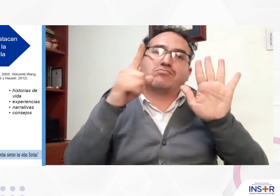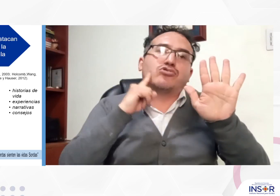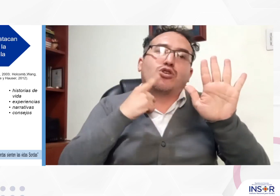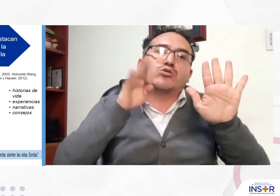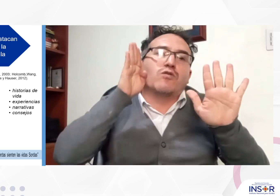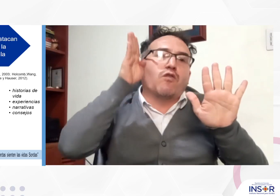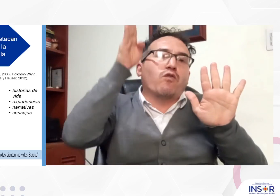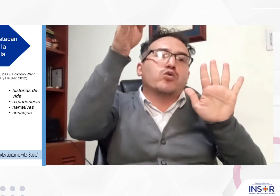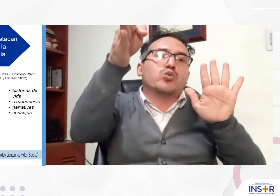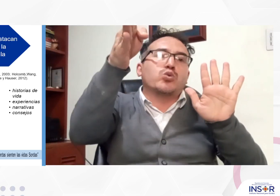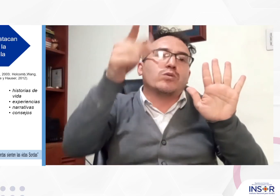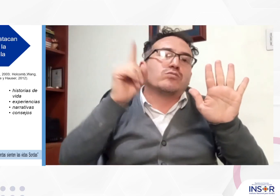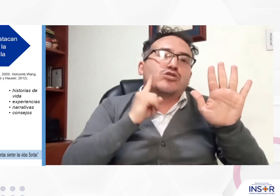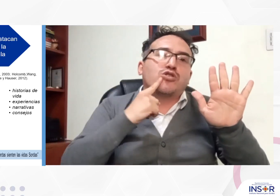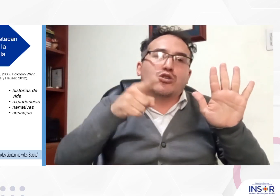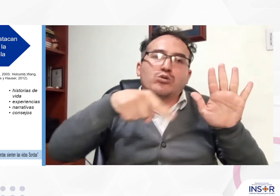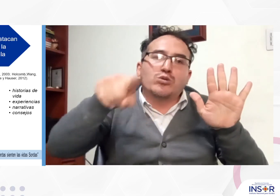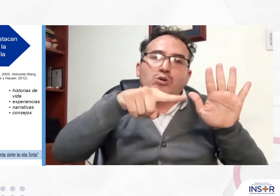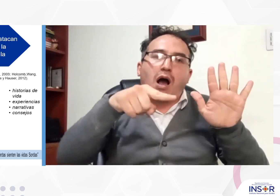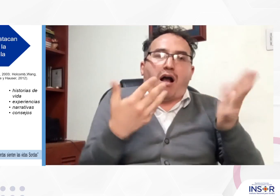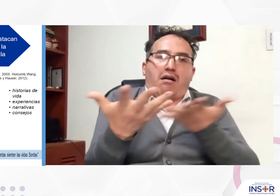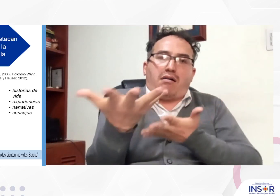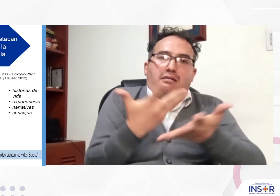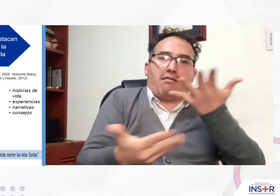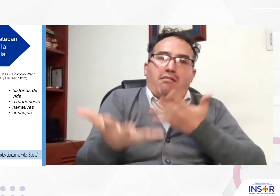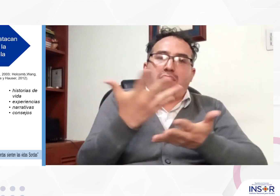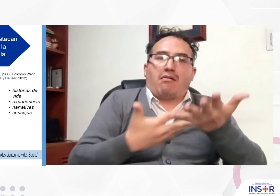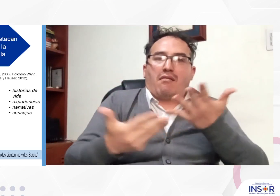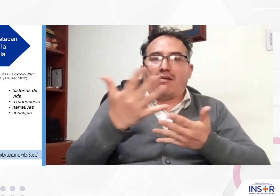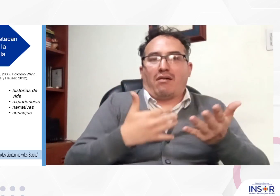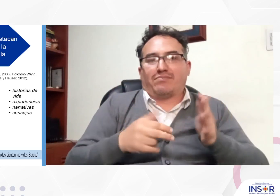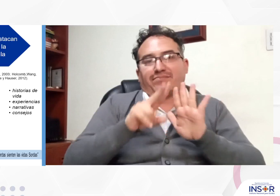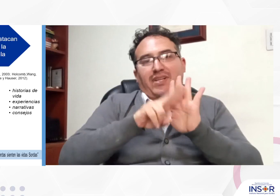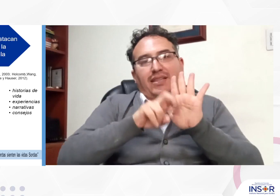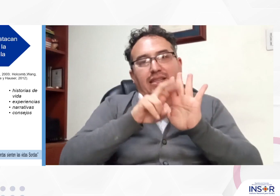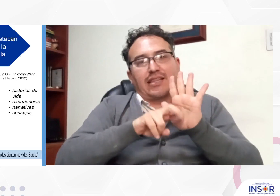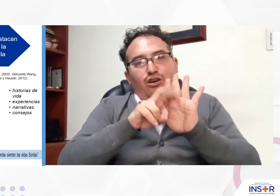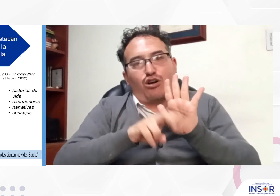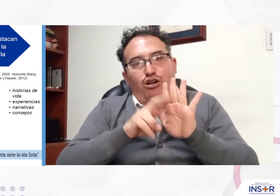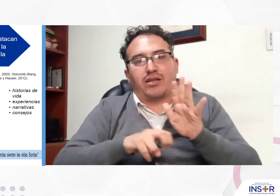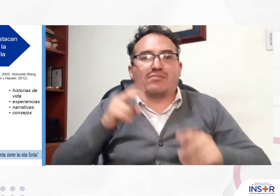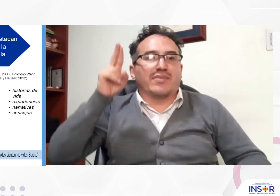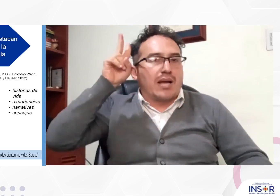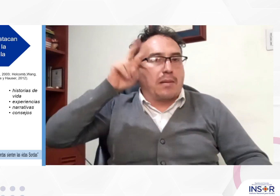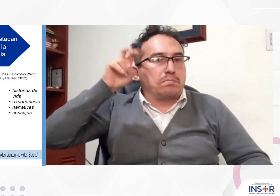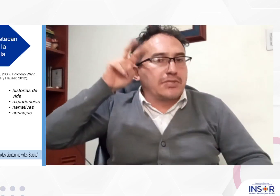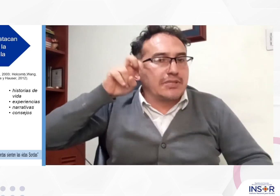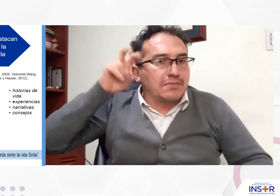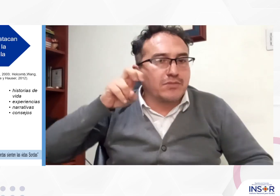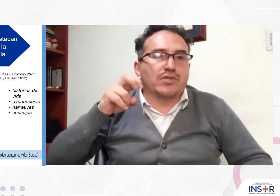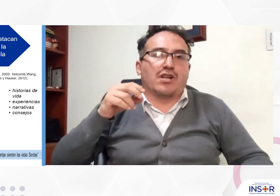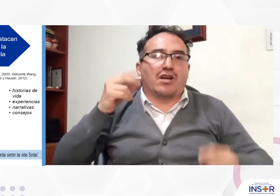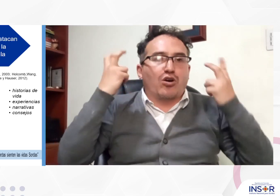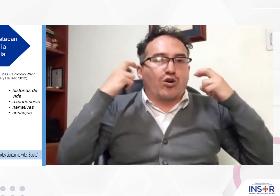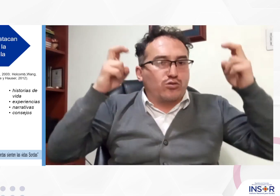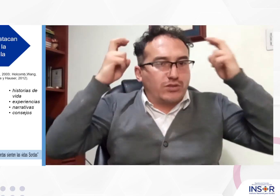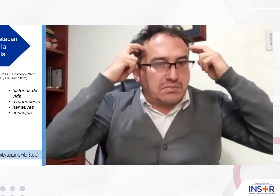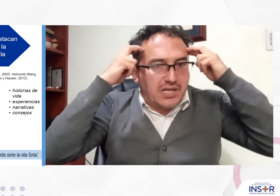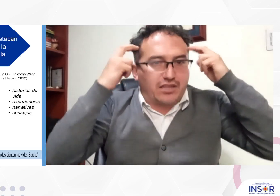pues permite también proyectar a otros futuros autores sordos a que se unan a esa conversación